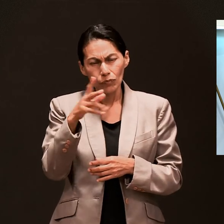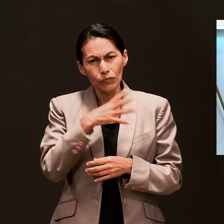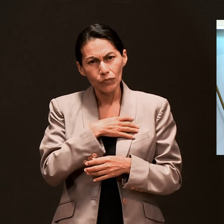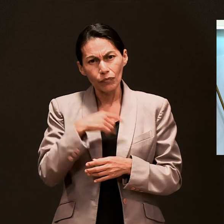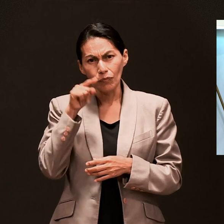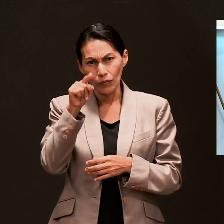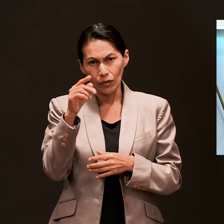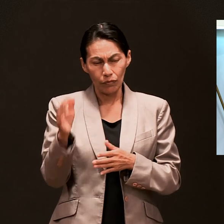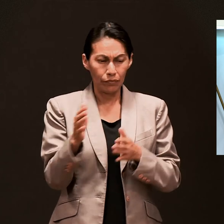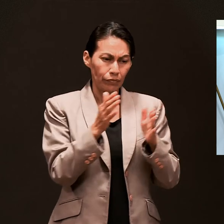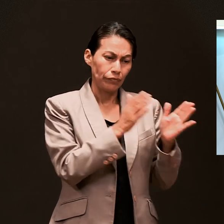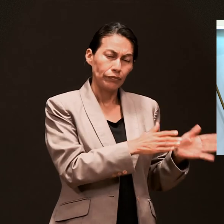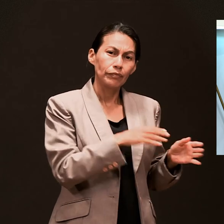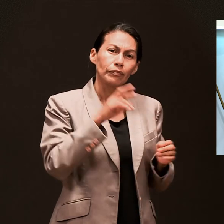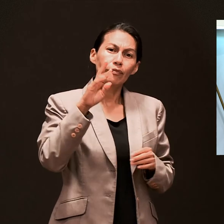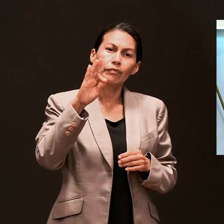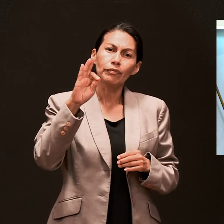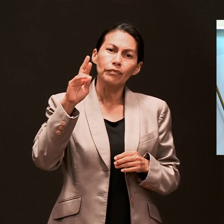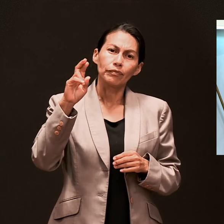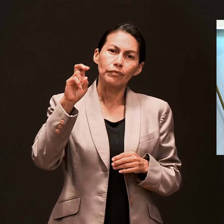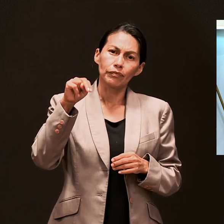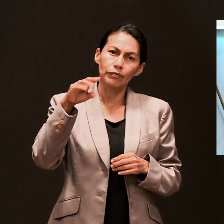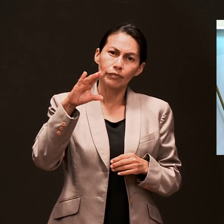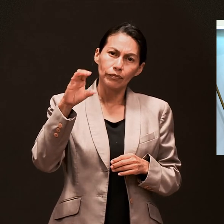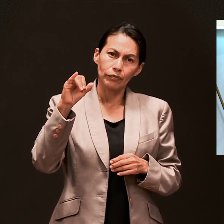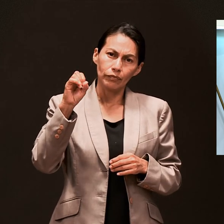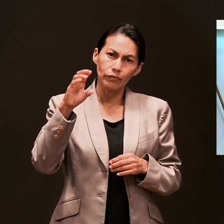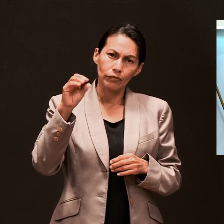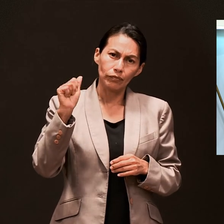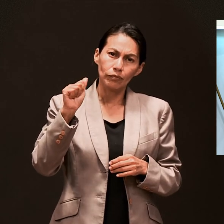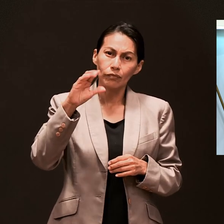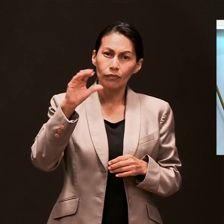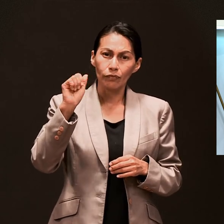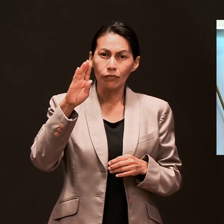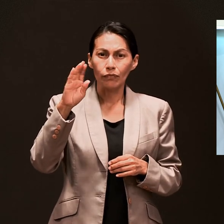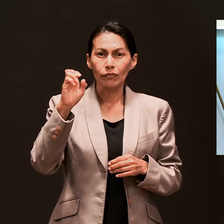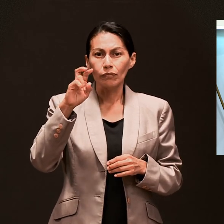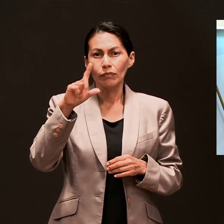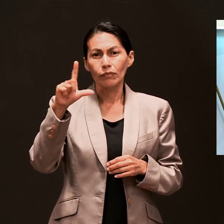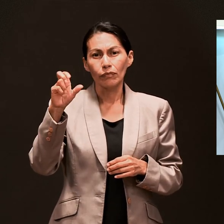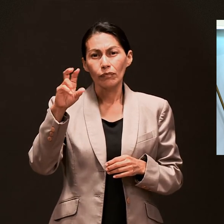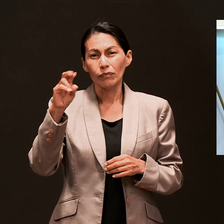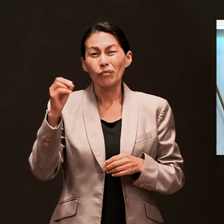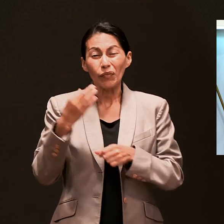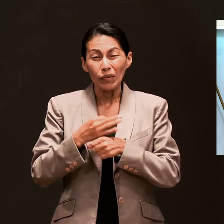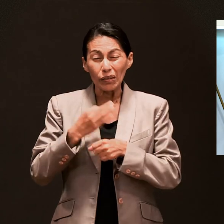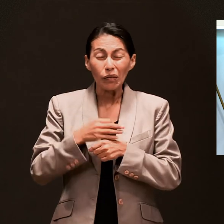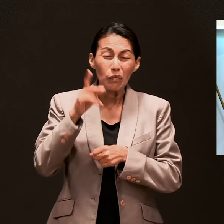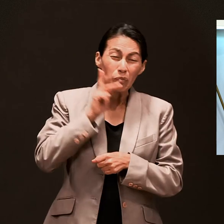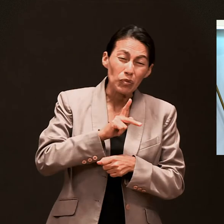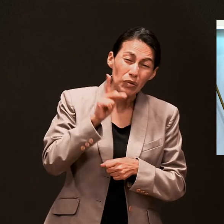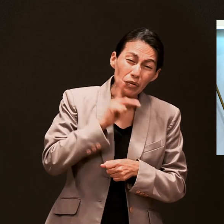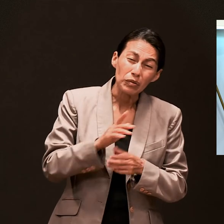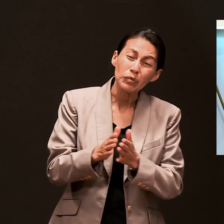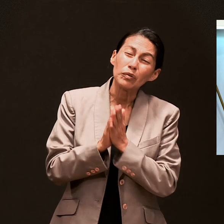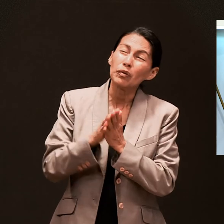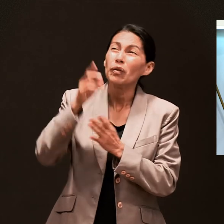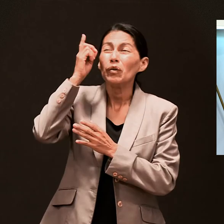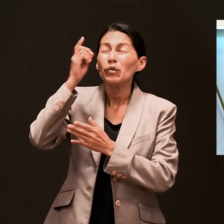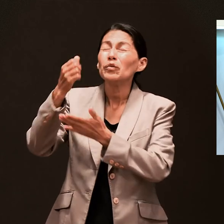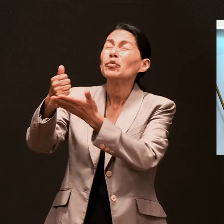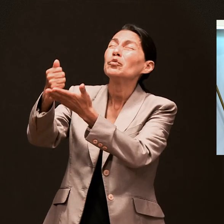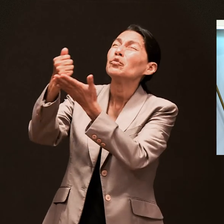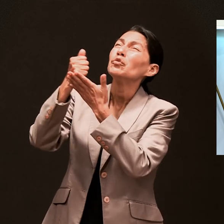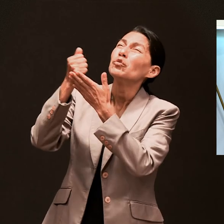Ana y por ti Francisco caballero pido oración para que Dios me dé fuerza para pasar las pruebas que tienen